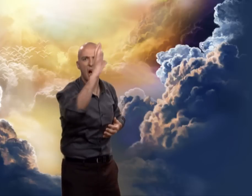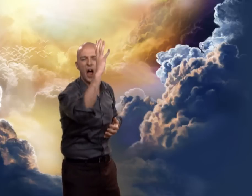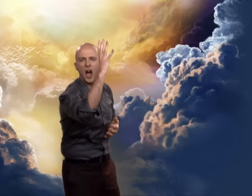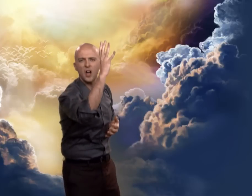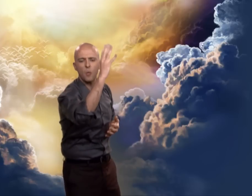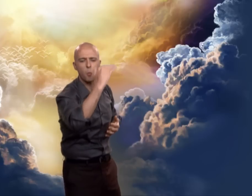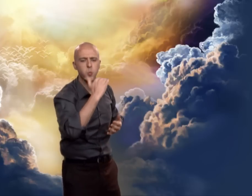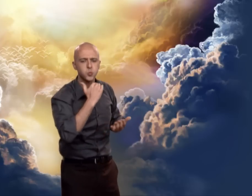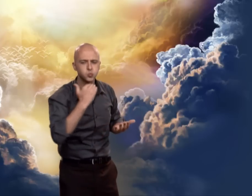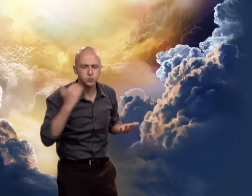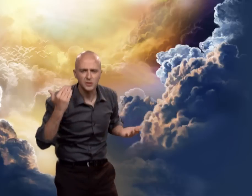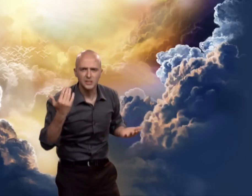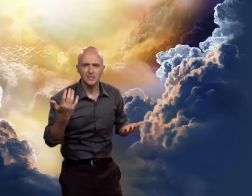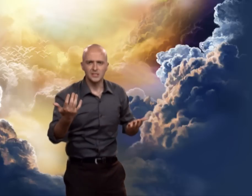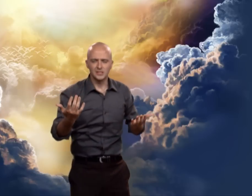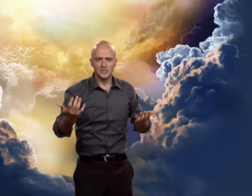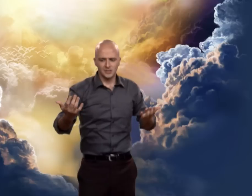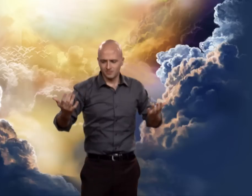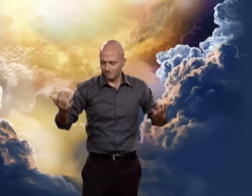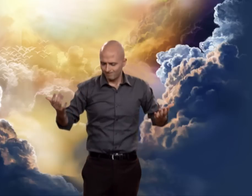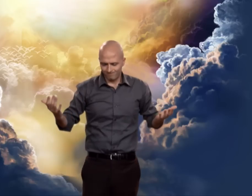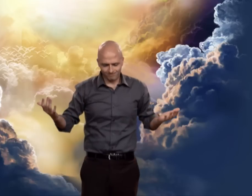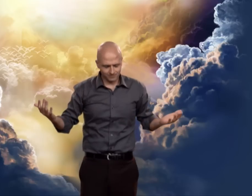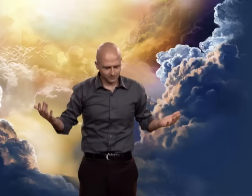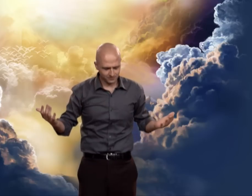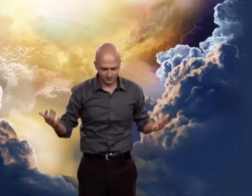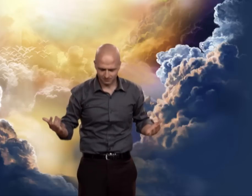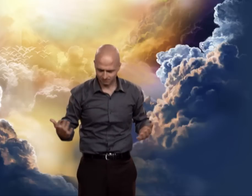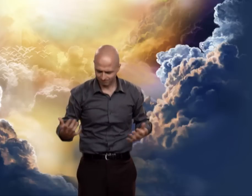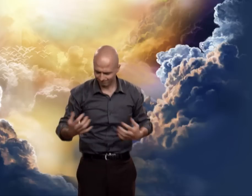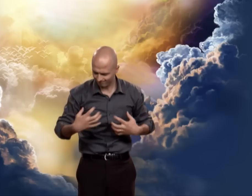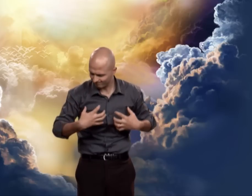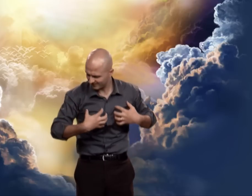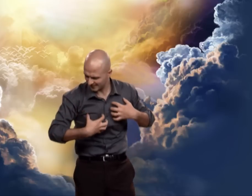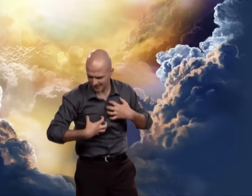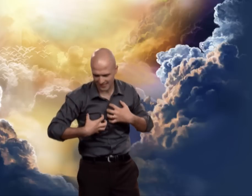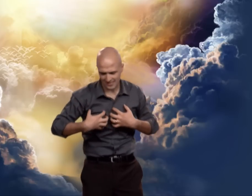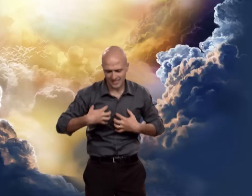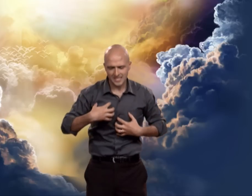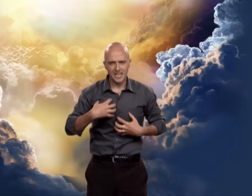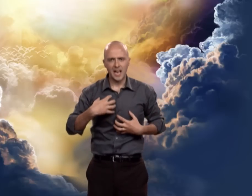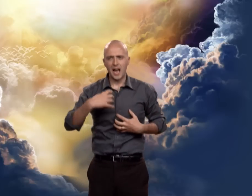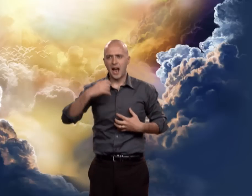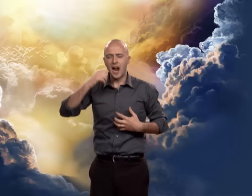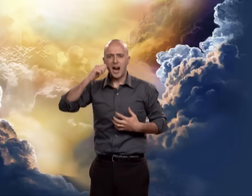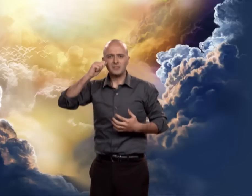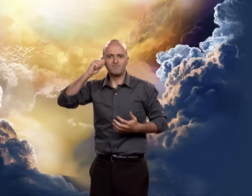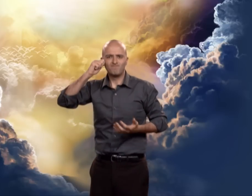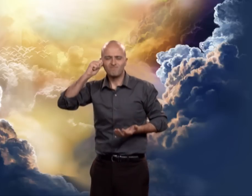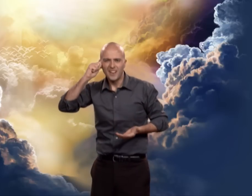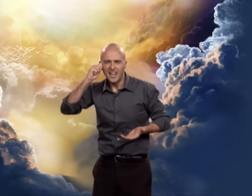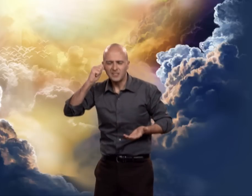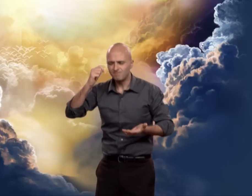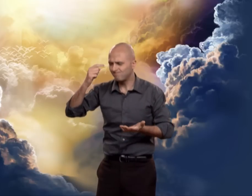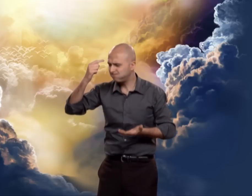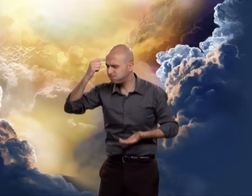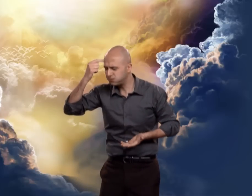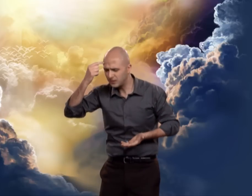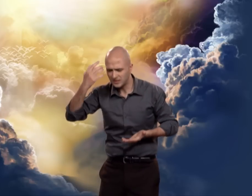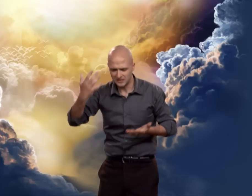sentido dessas palavras? Deveria ele ser promovido a uma condição mais elevada de existência? Adão não achou que esse